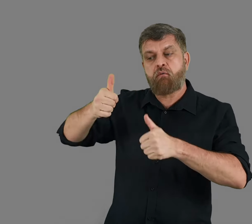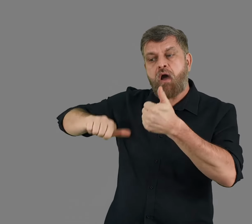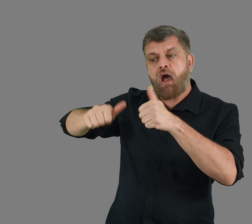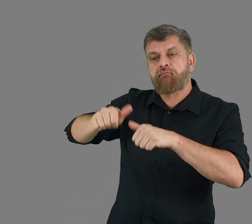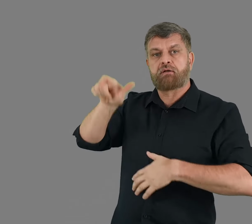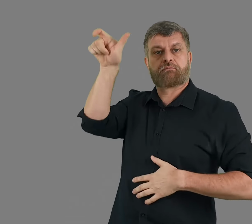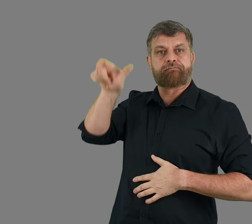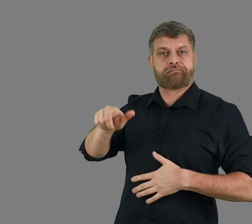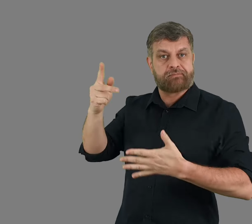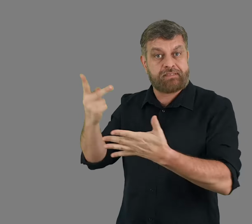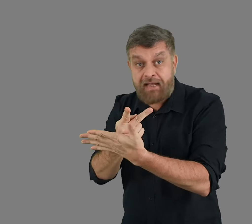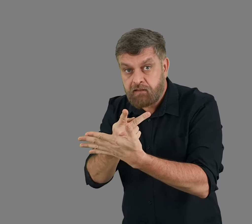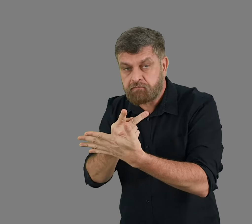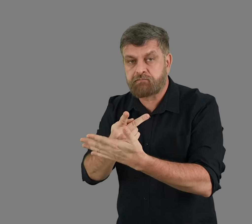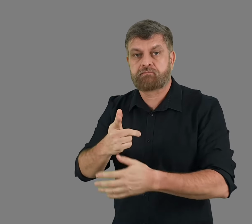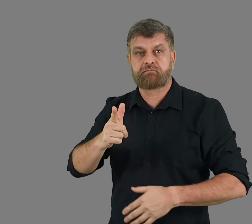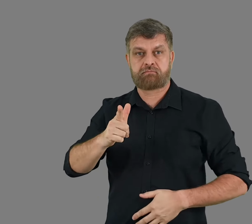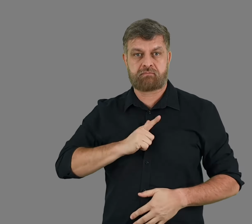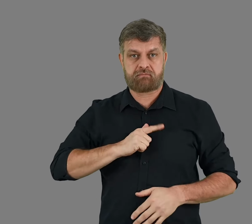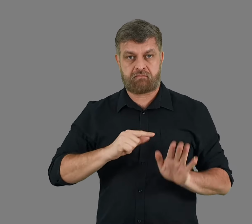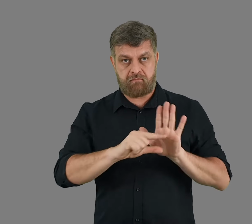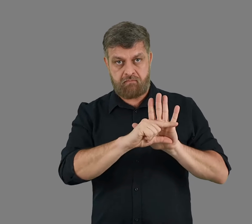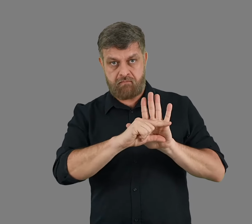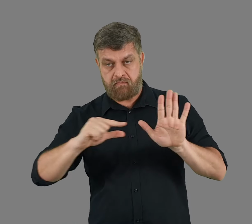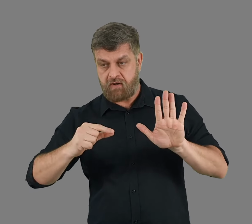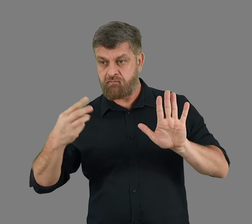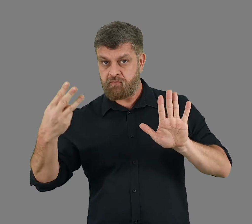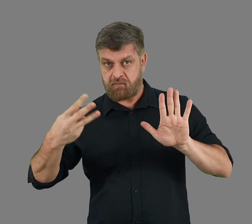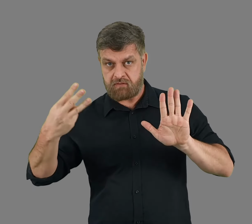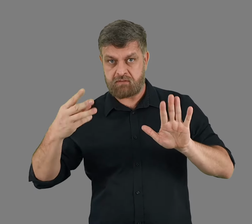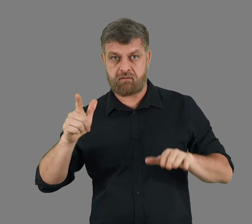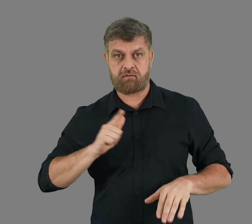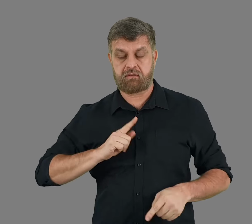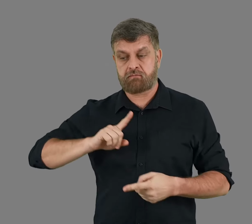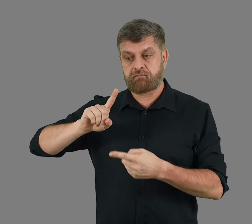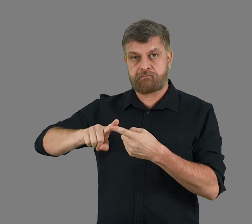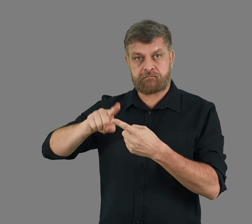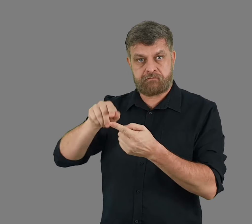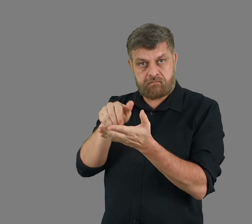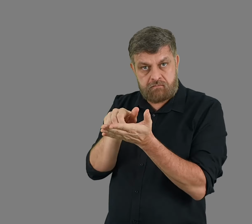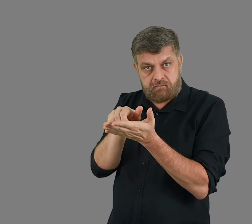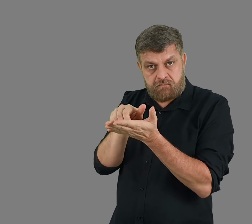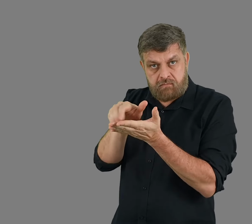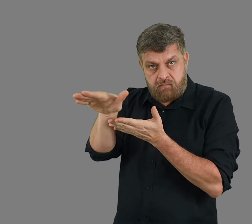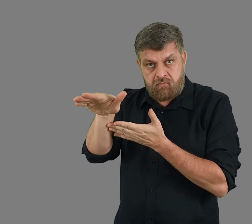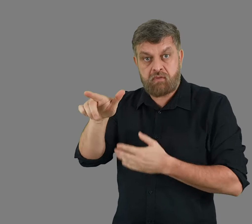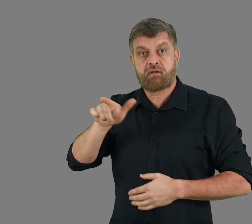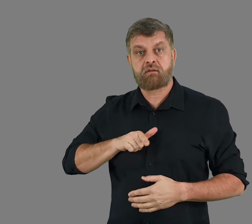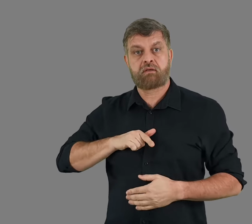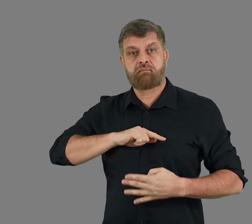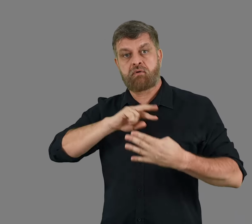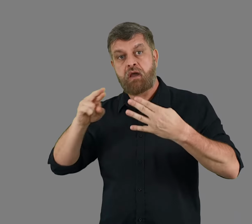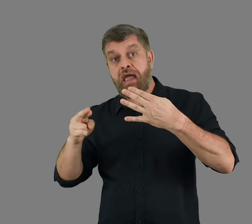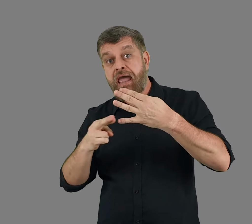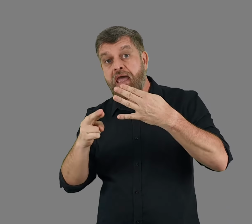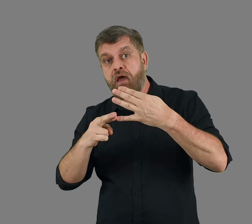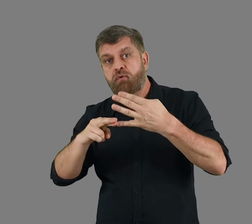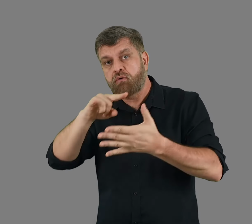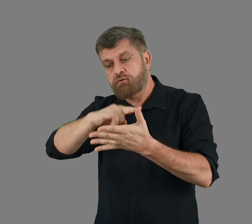presentes. Parágrafo 3º. Aplicada a pena de exclusão, caberá recurso por escrito, com firma